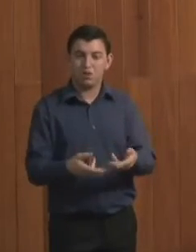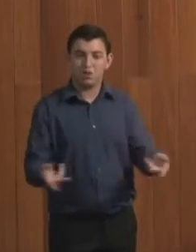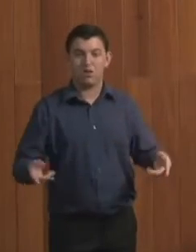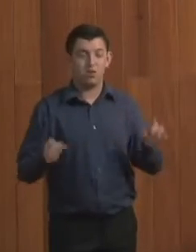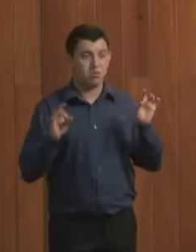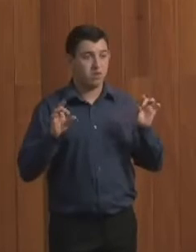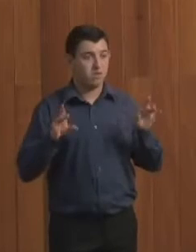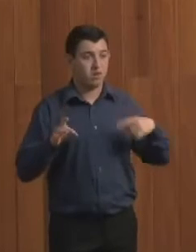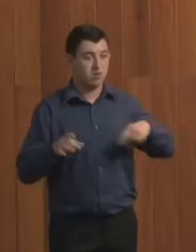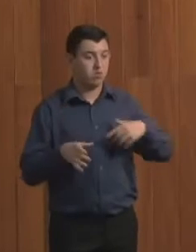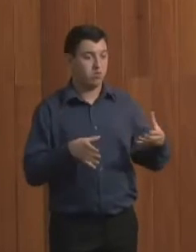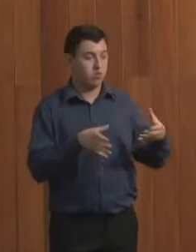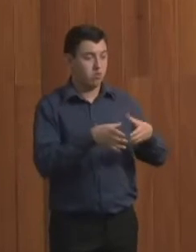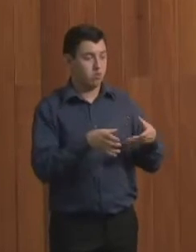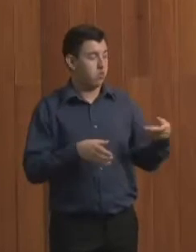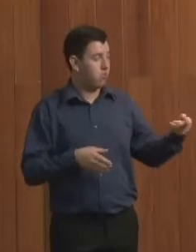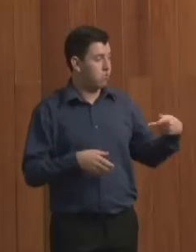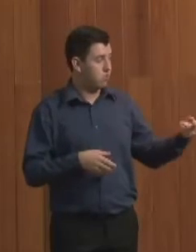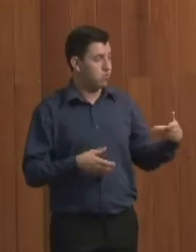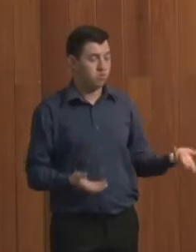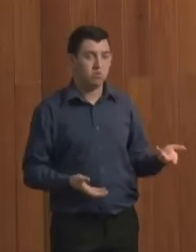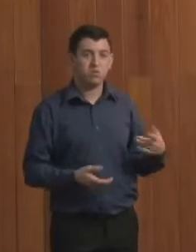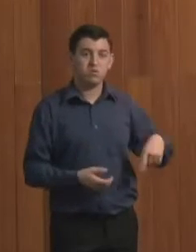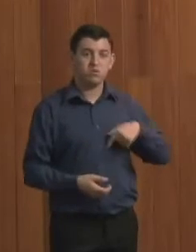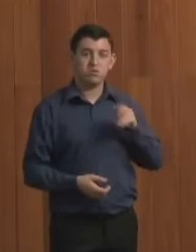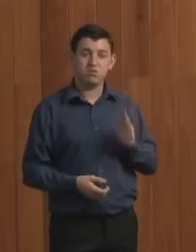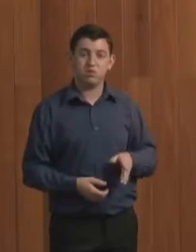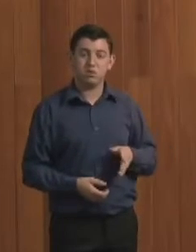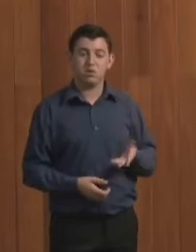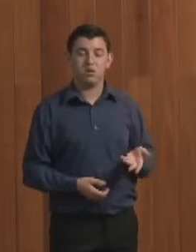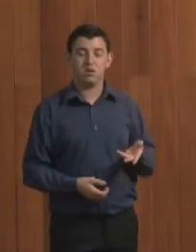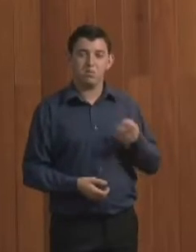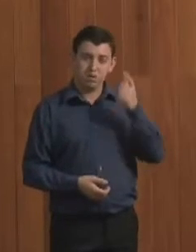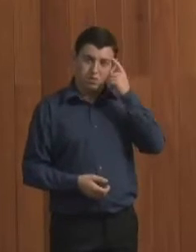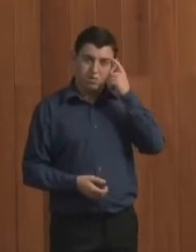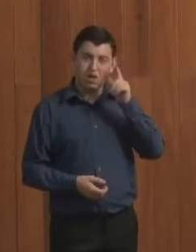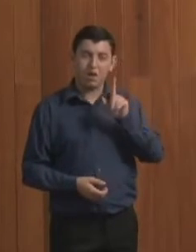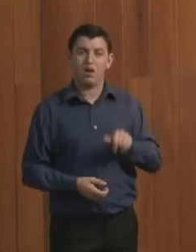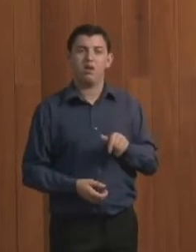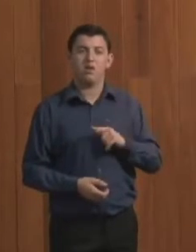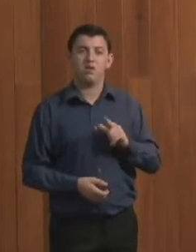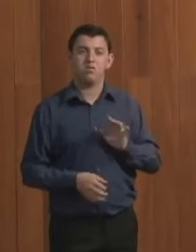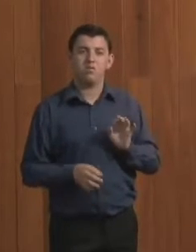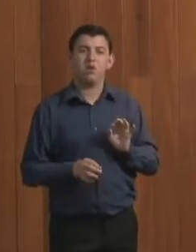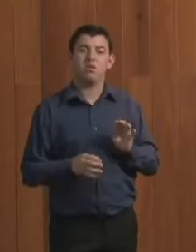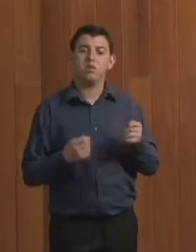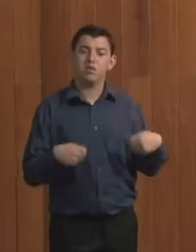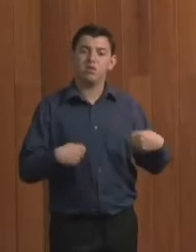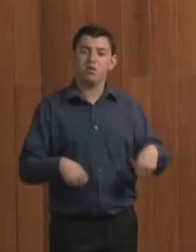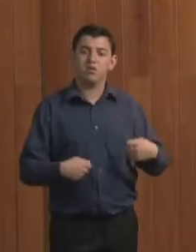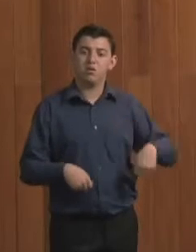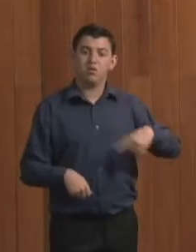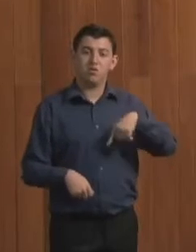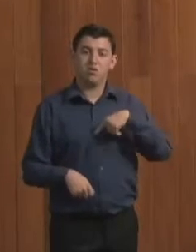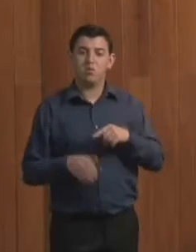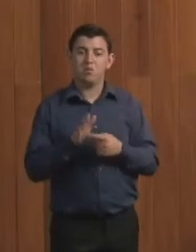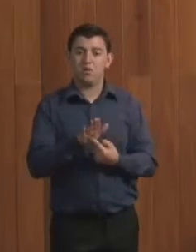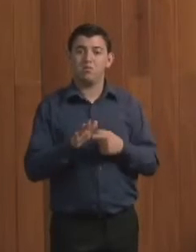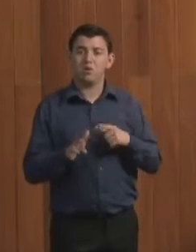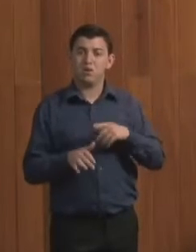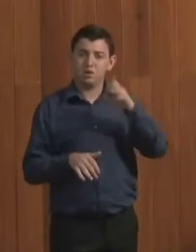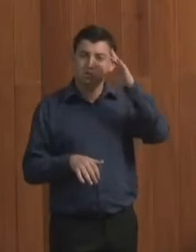especificamente, é a nossa atuação, acho necessário dar ciência a Vossas Excelências, talvez